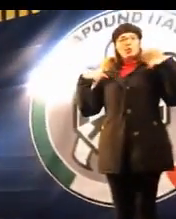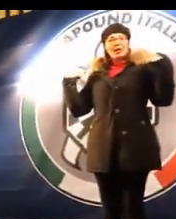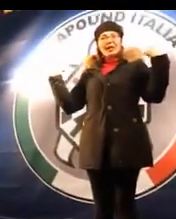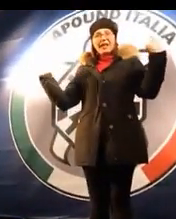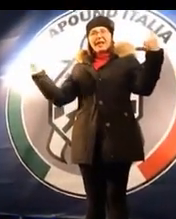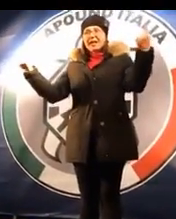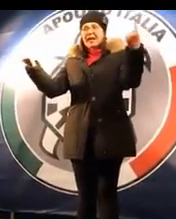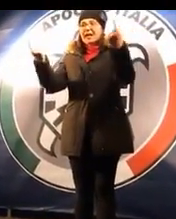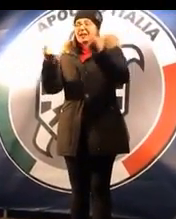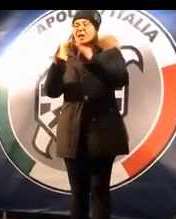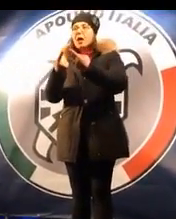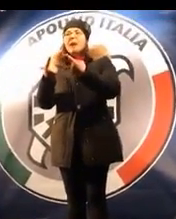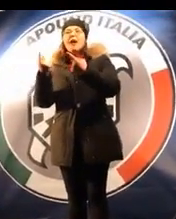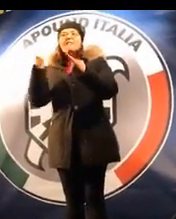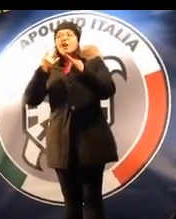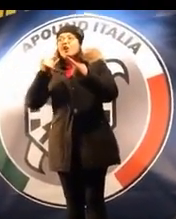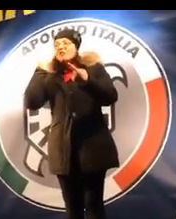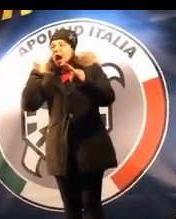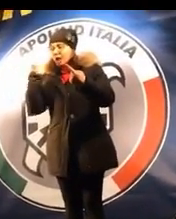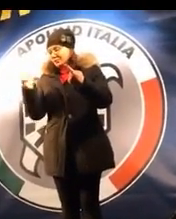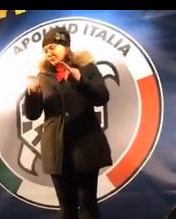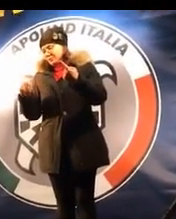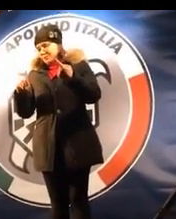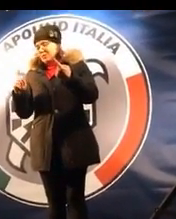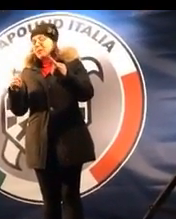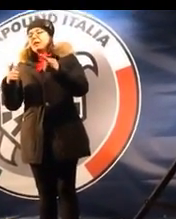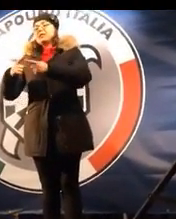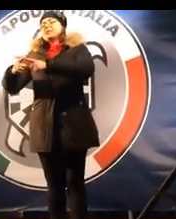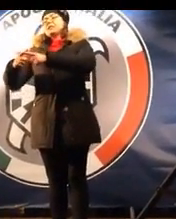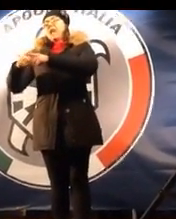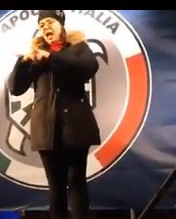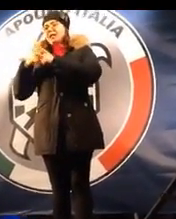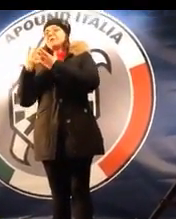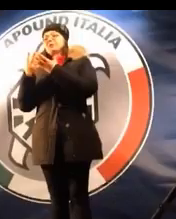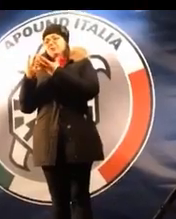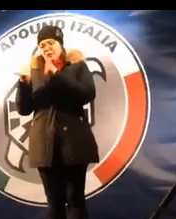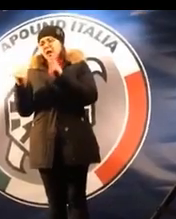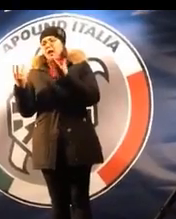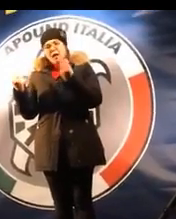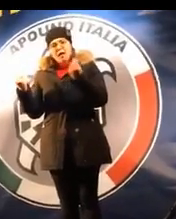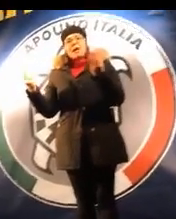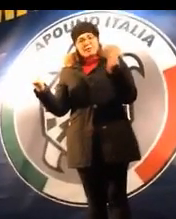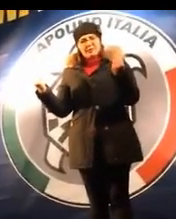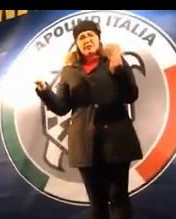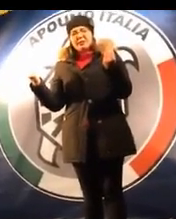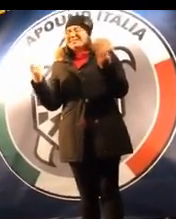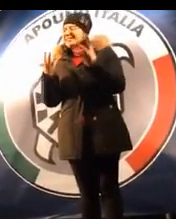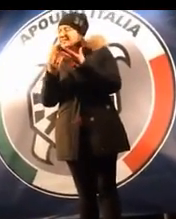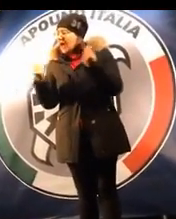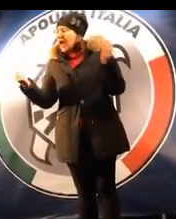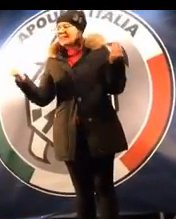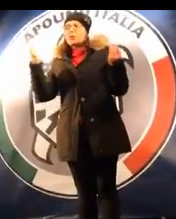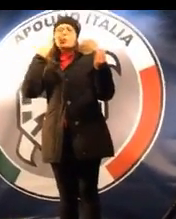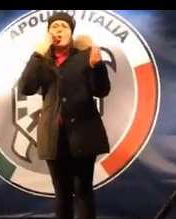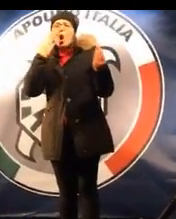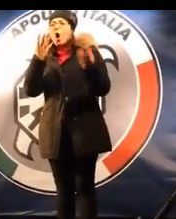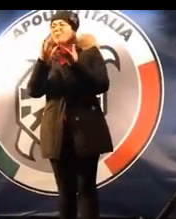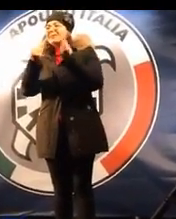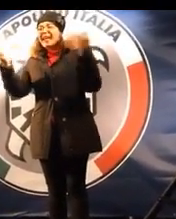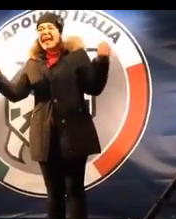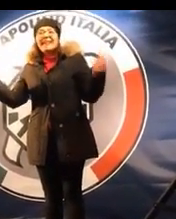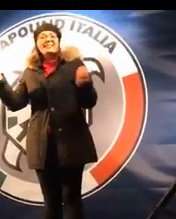è stata creata a fronte di grandi sacrifici di chi ci ha preceduto, di tanti uomini, di tanti lavoratori, di tante madri di famiglia, di